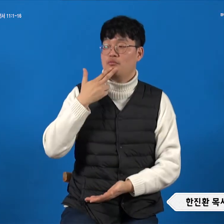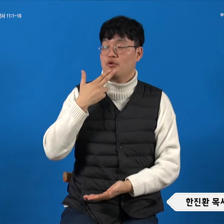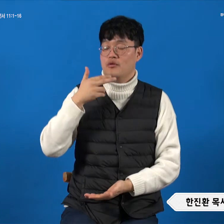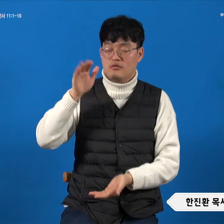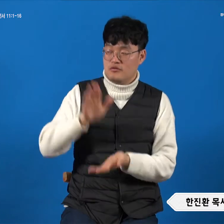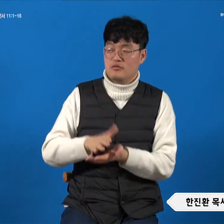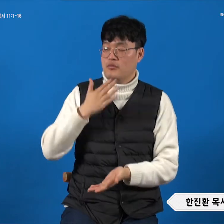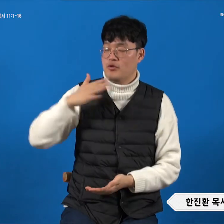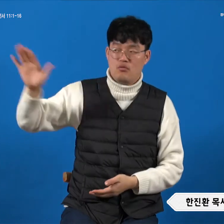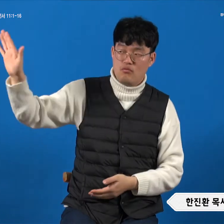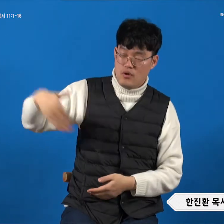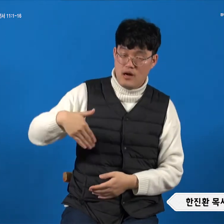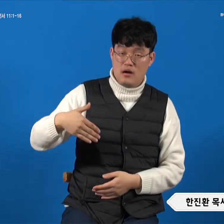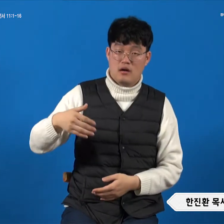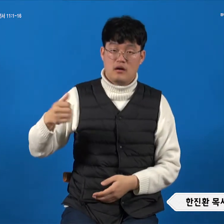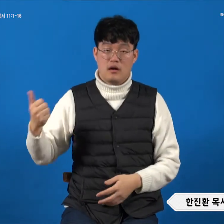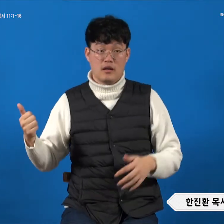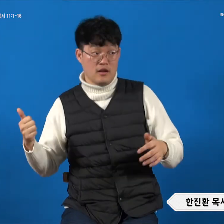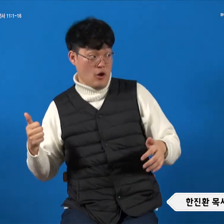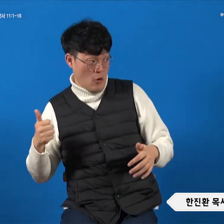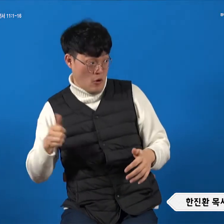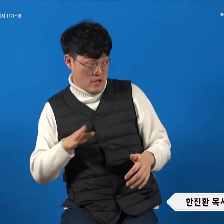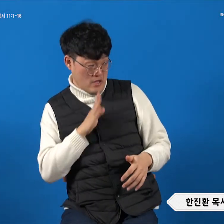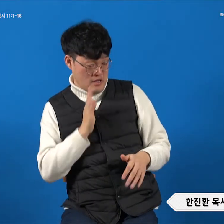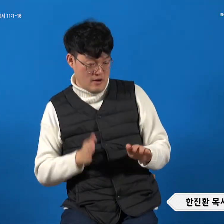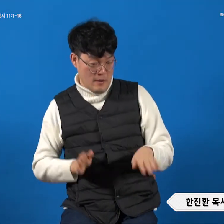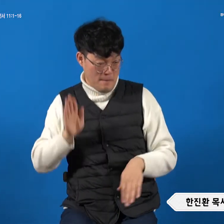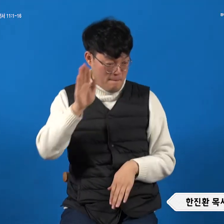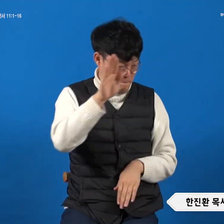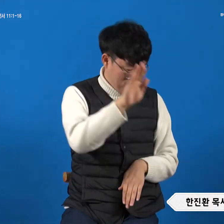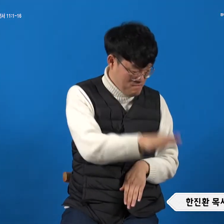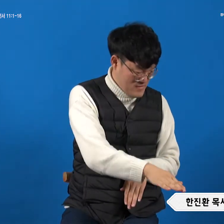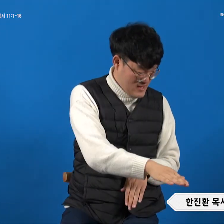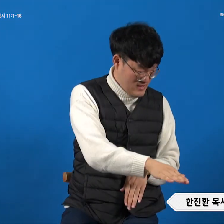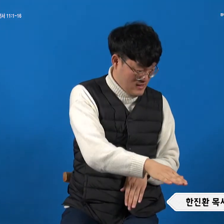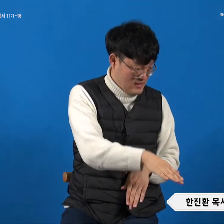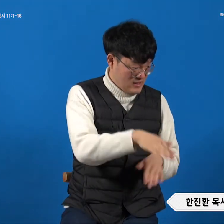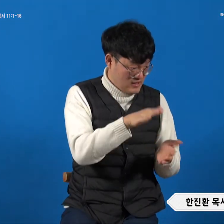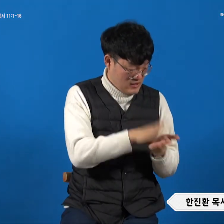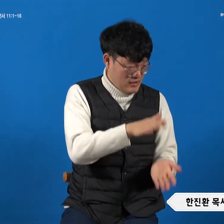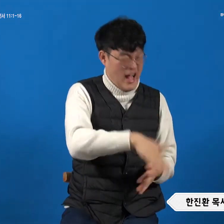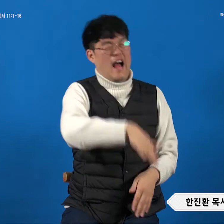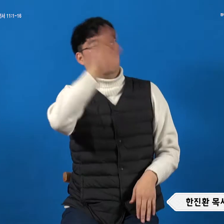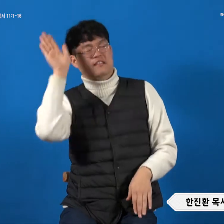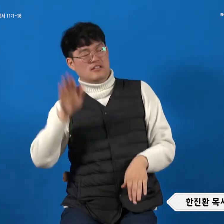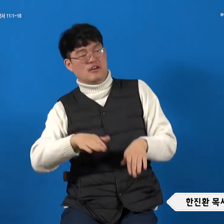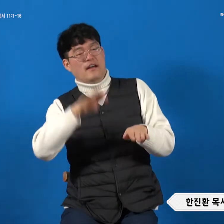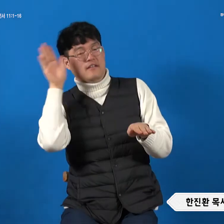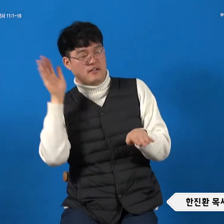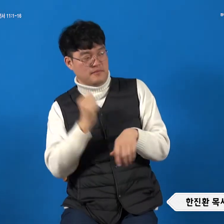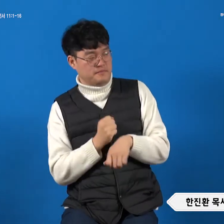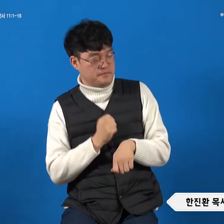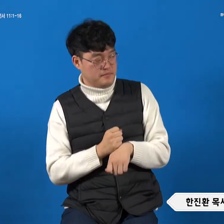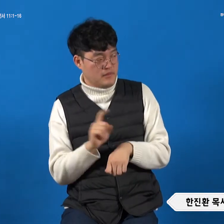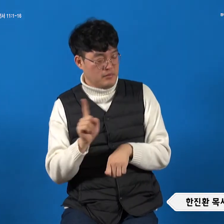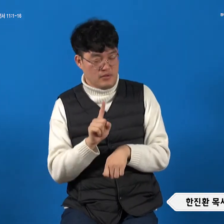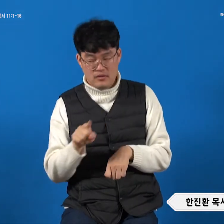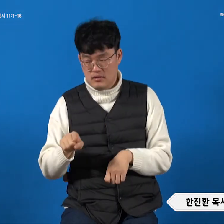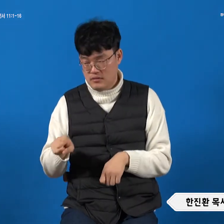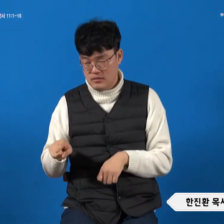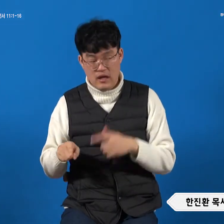뜨거워? 별로 안 뜨거워. 빨리 들어와. 아들이 한 발을 탕에 디디다가 그냥